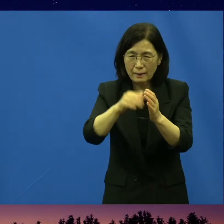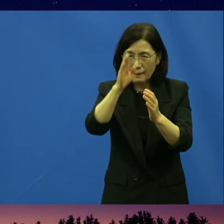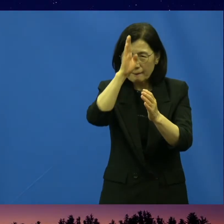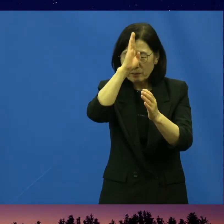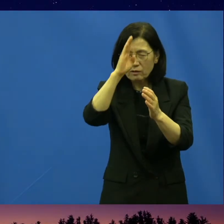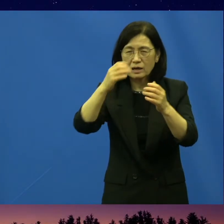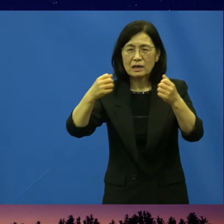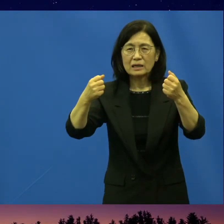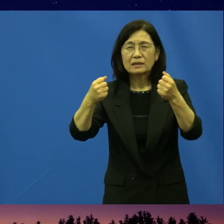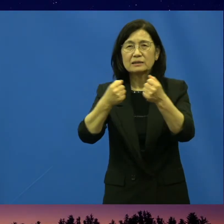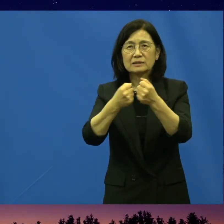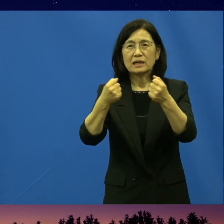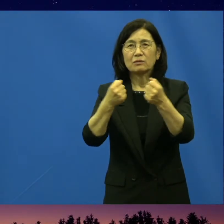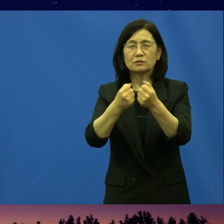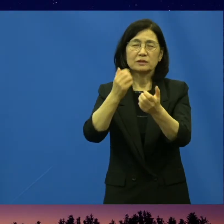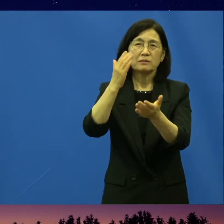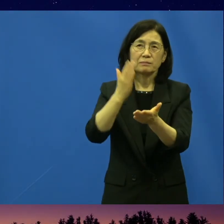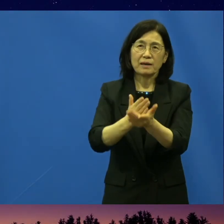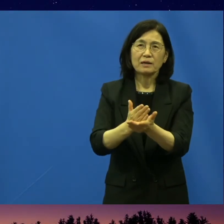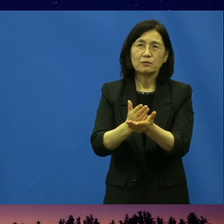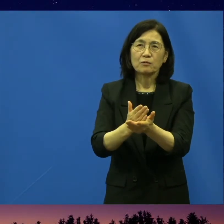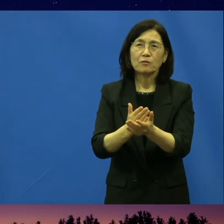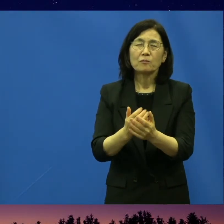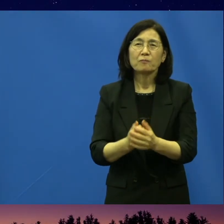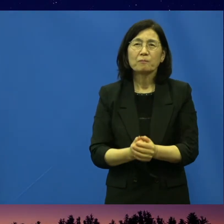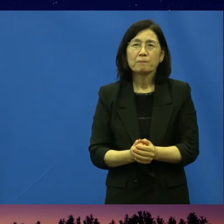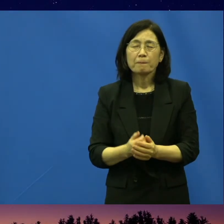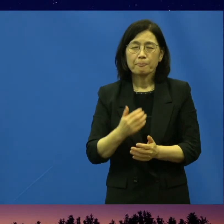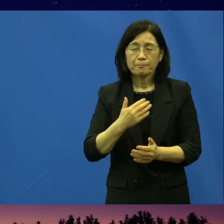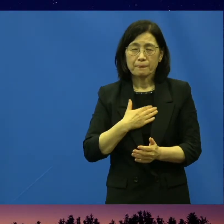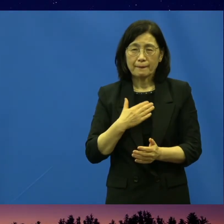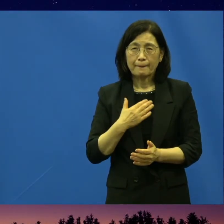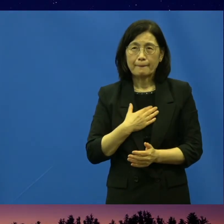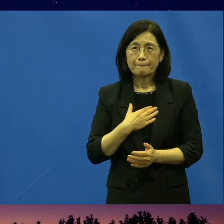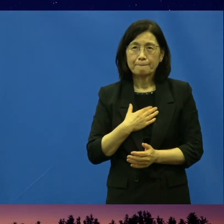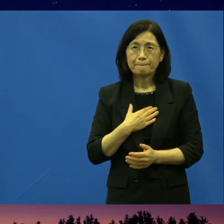내가 하루를 살아도 살 이유가 분명해요.